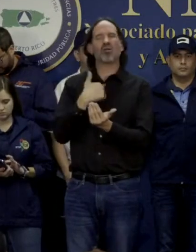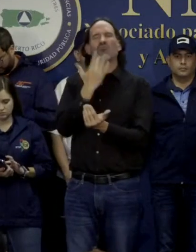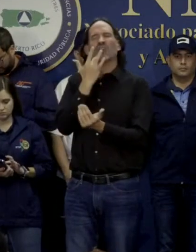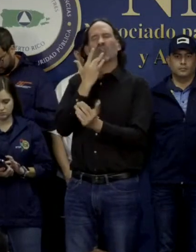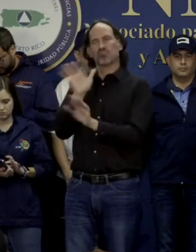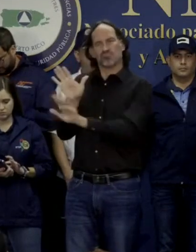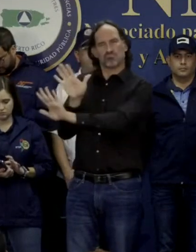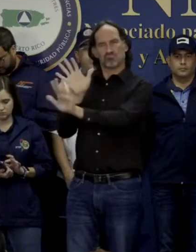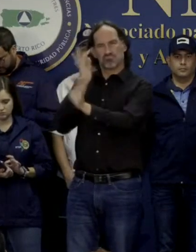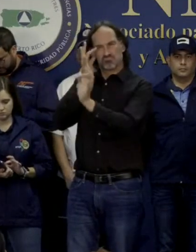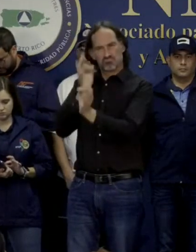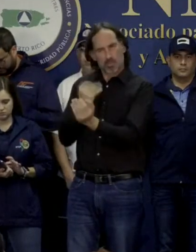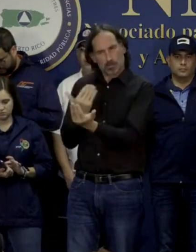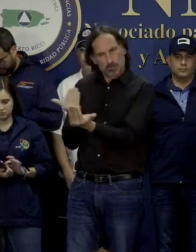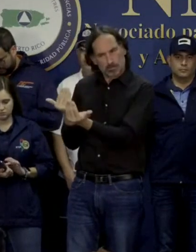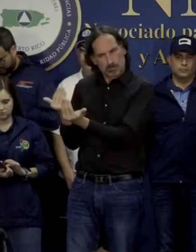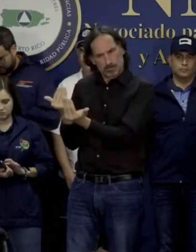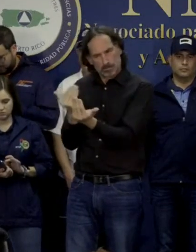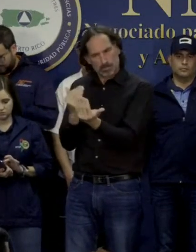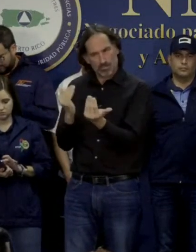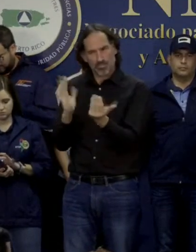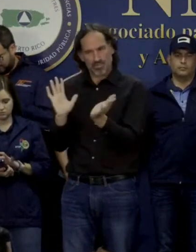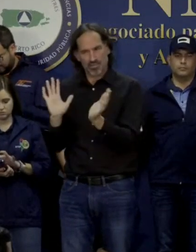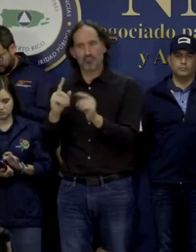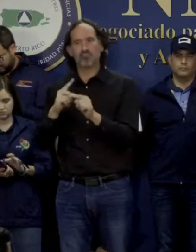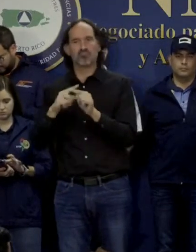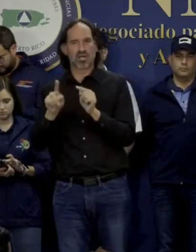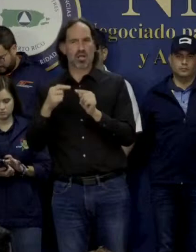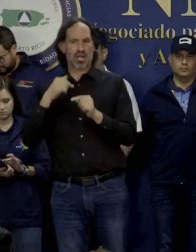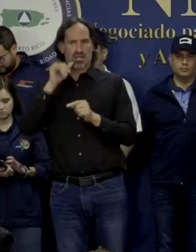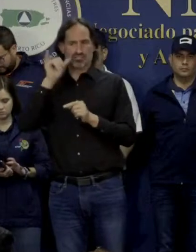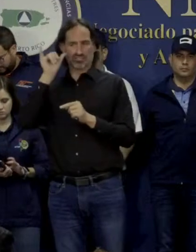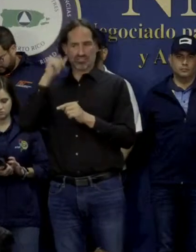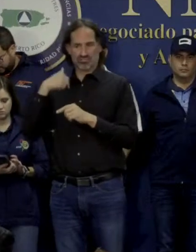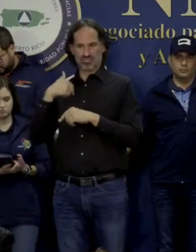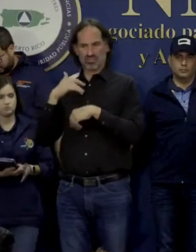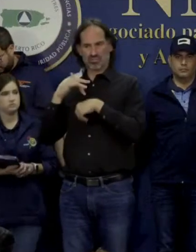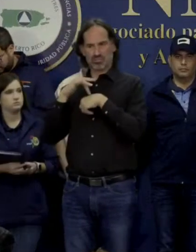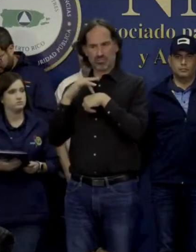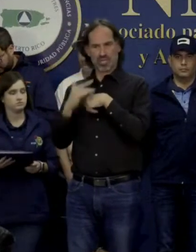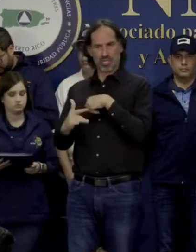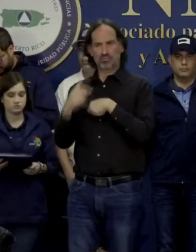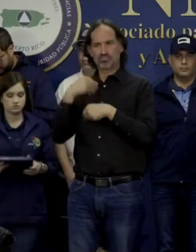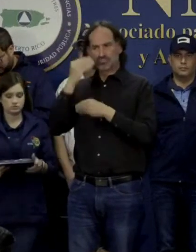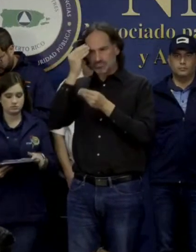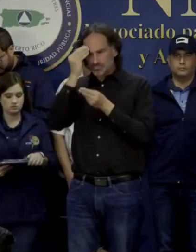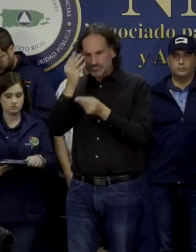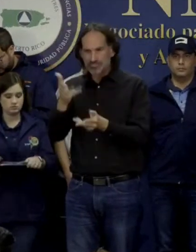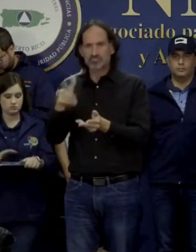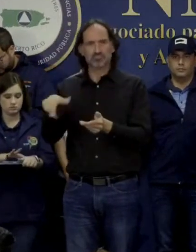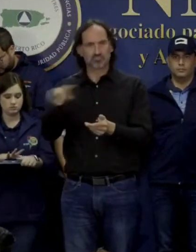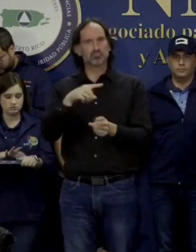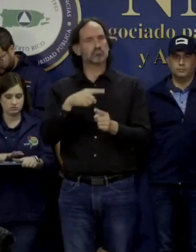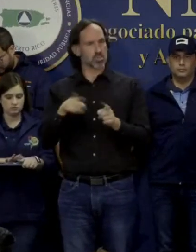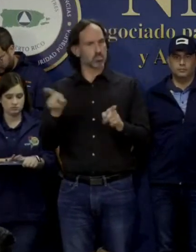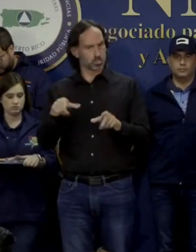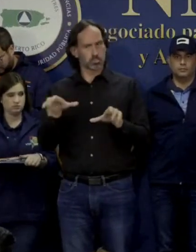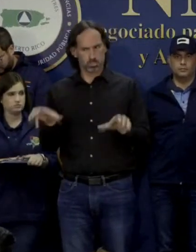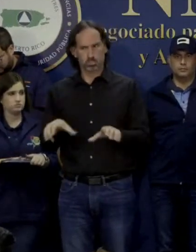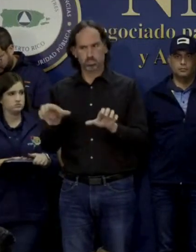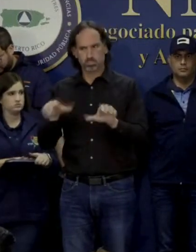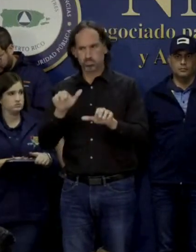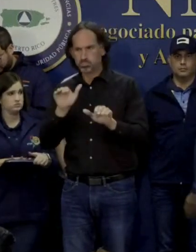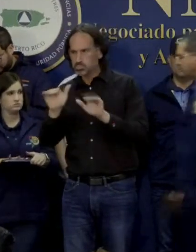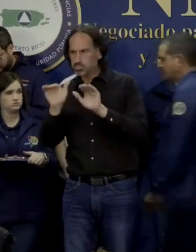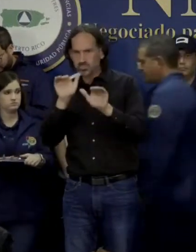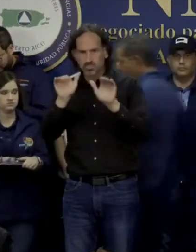alcaldes, desde temprano en la mañana ayer, basado en toda la información que dimos, pues hicieron lo propio, haciendo llamados de diferentes formas.